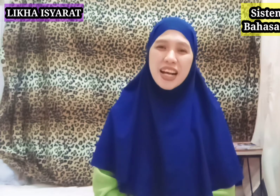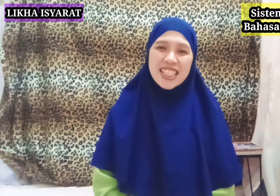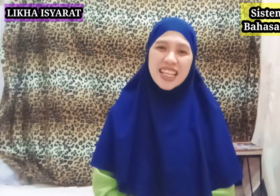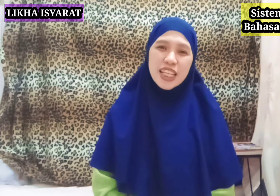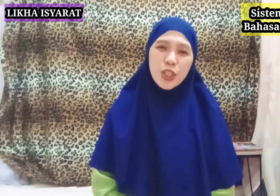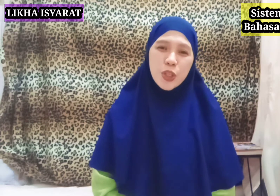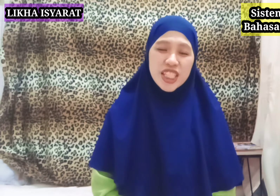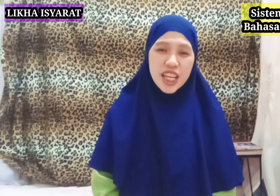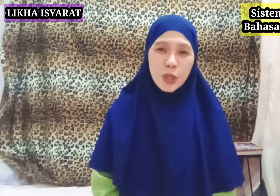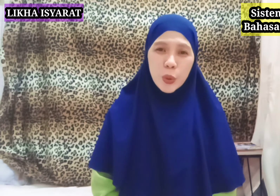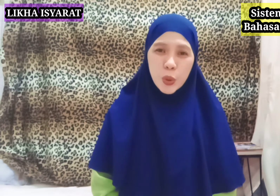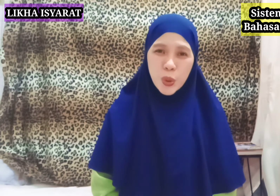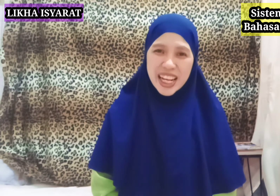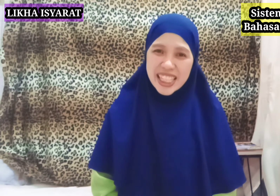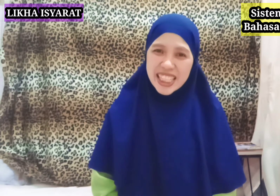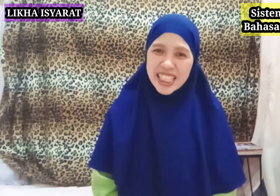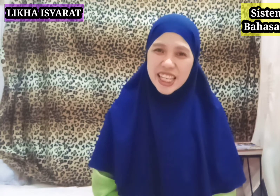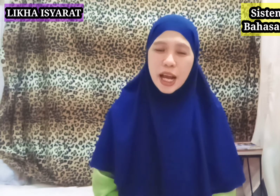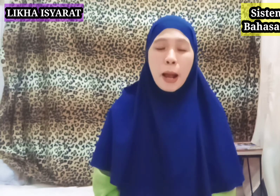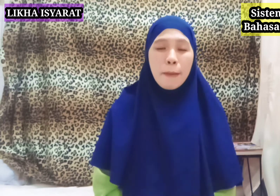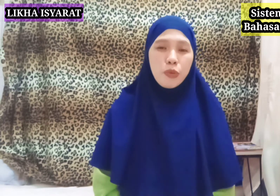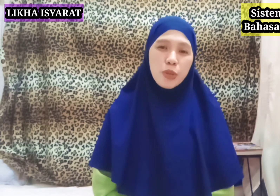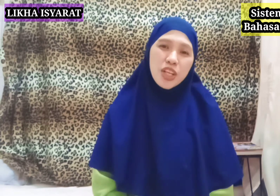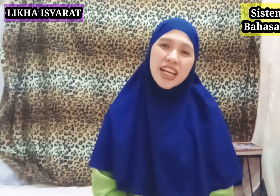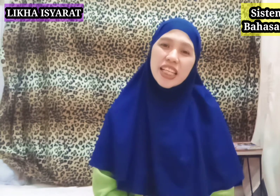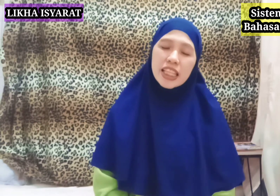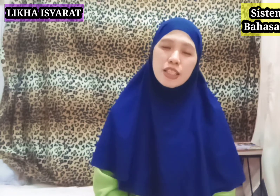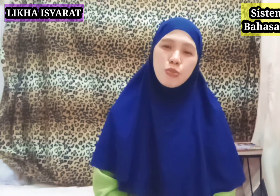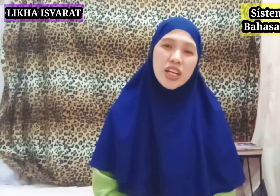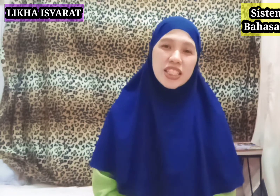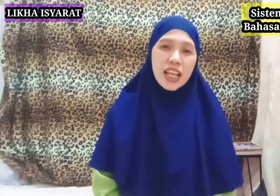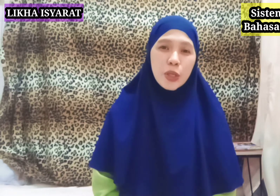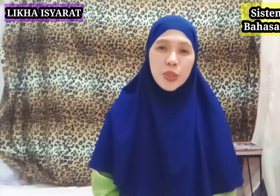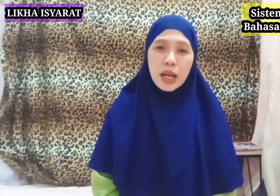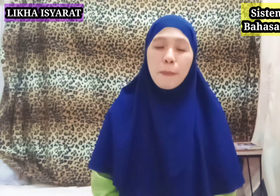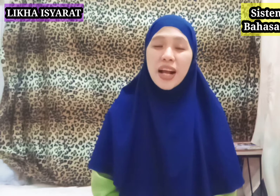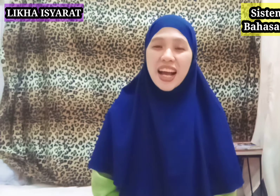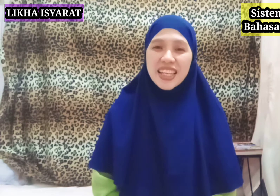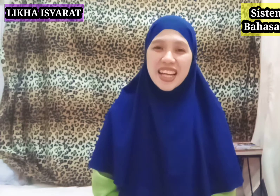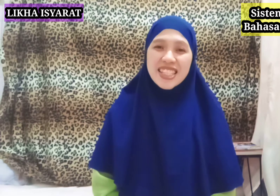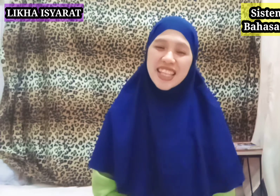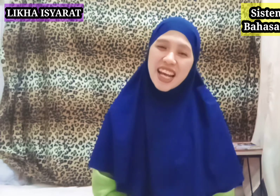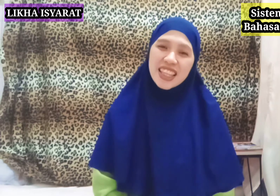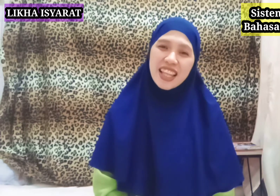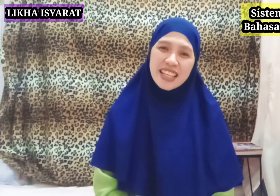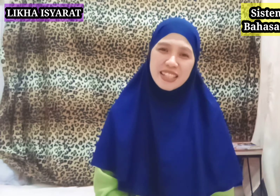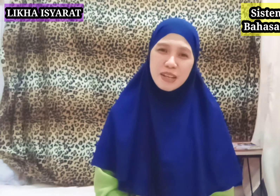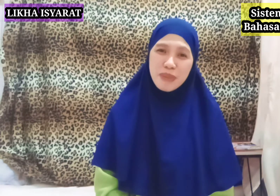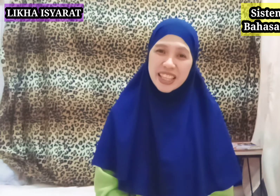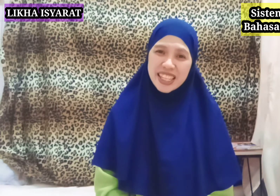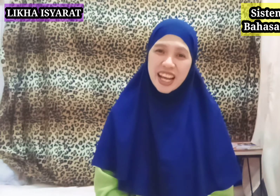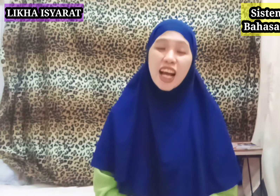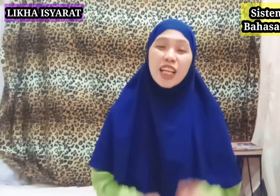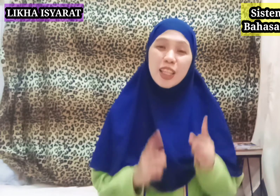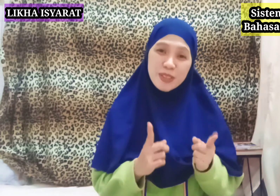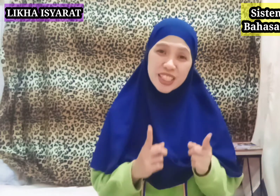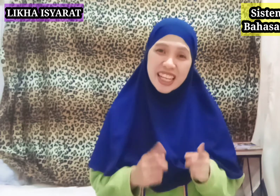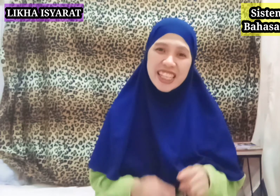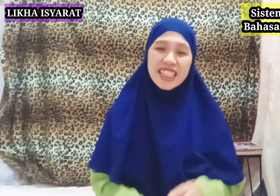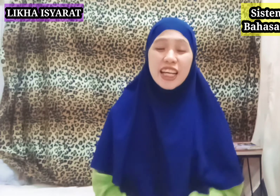bahasa Indonesia untuk hari ininya ya. Mudah-mudahan kita semua selalu dalam keadaan sehat lahir dan batin ya. Terus kalian jangan